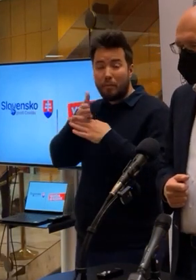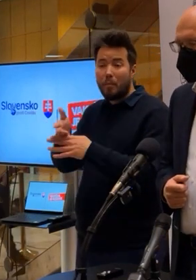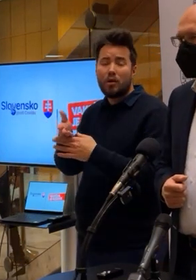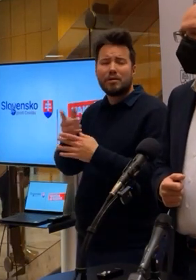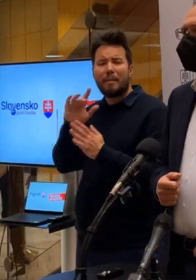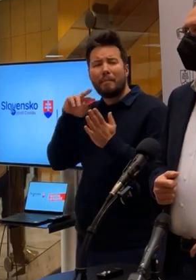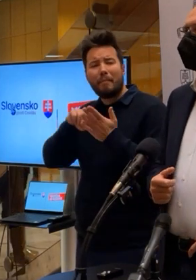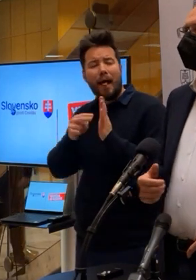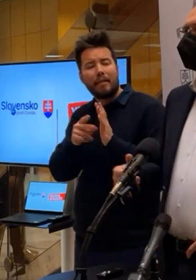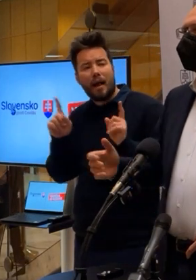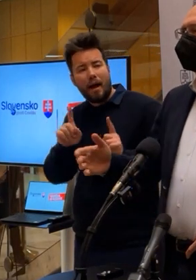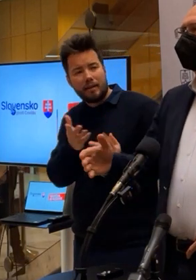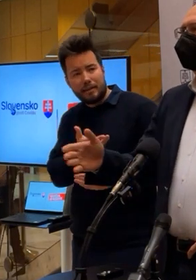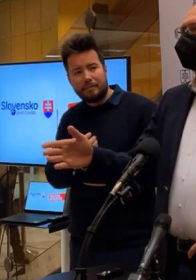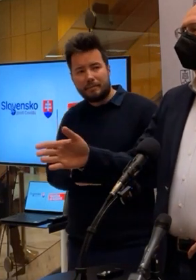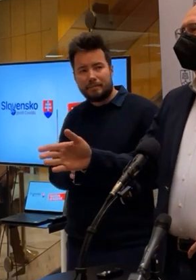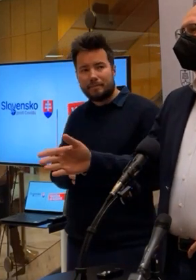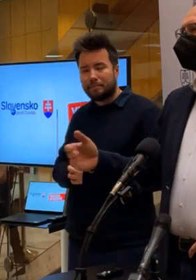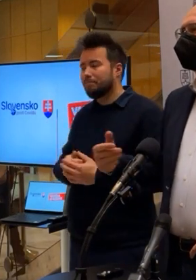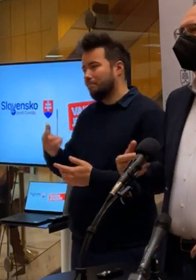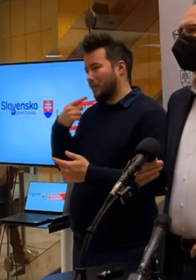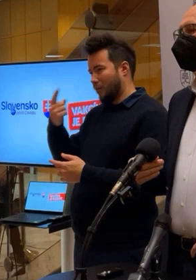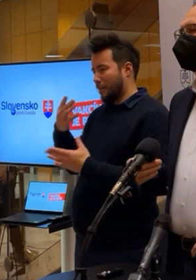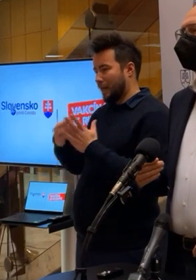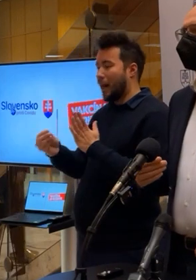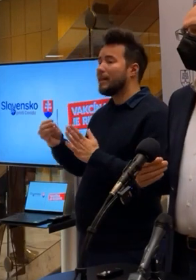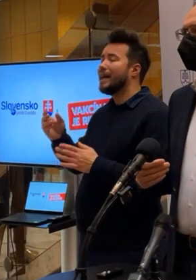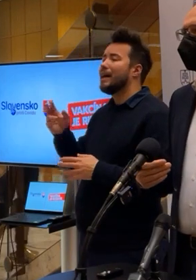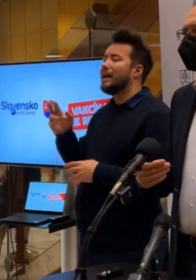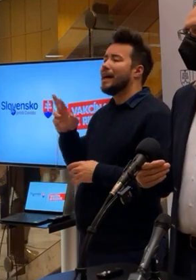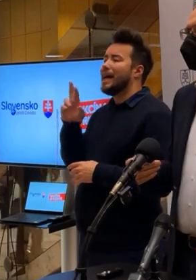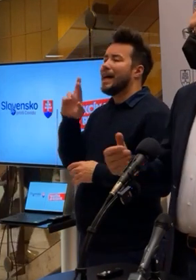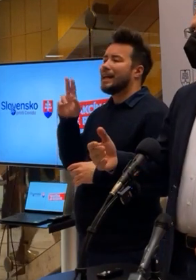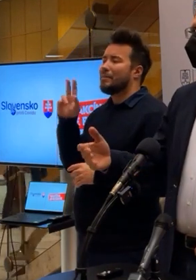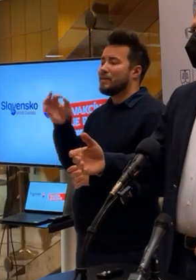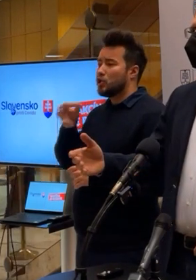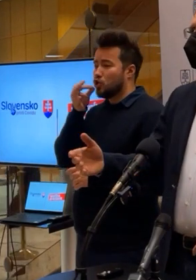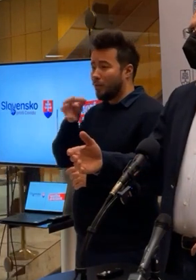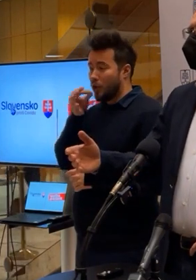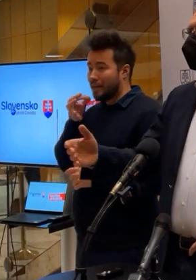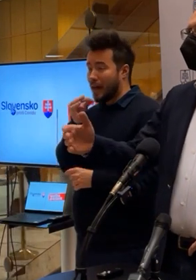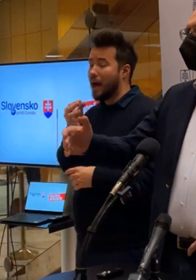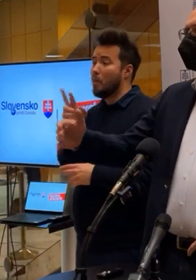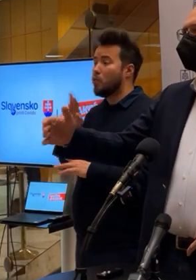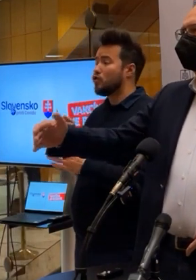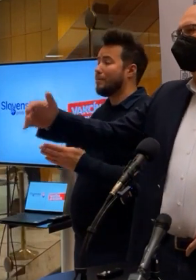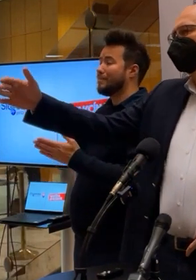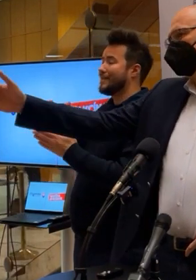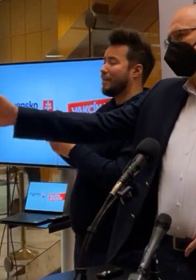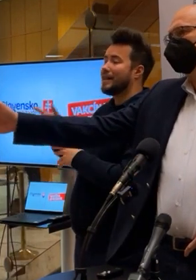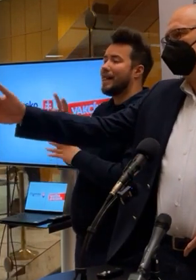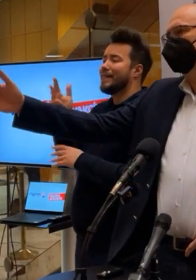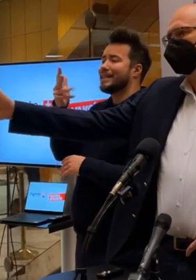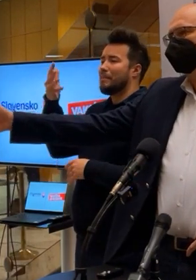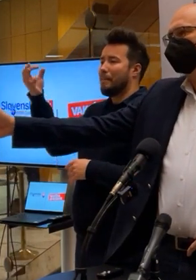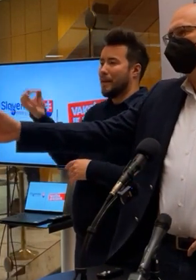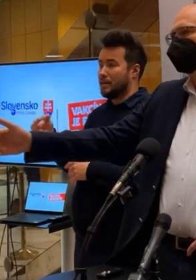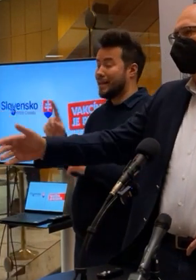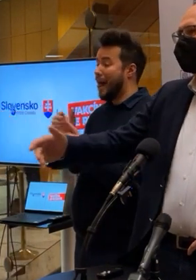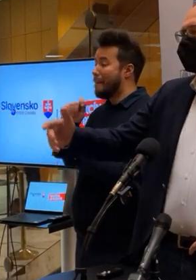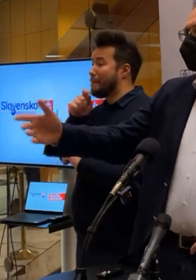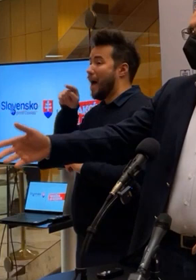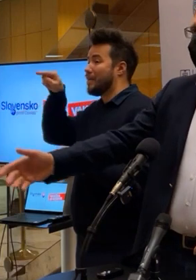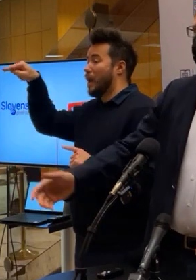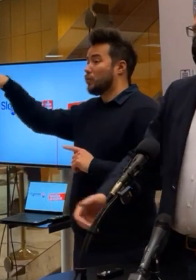No, náš problém bol ten, že napríklad v Rimavskej Sobote my sme mohli poskytnúť len 35%, ale pár kilometrov za hranicou, v Maďarsku